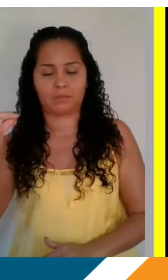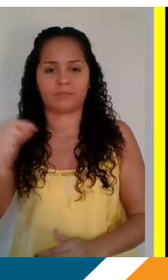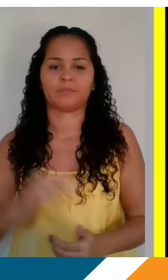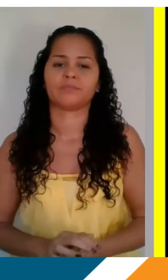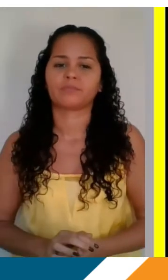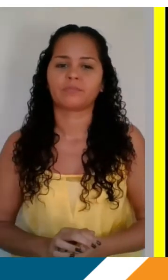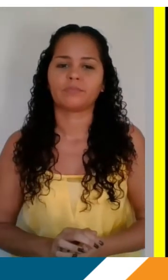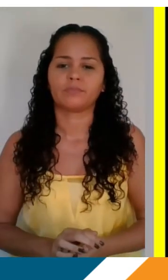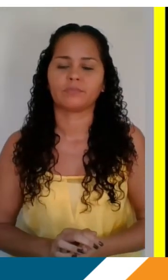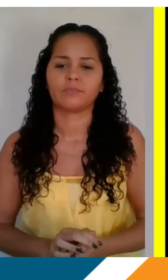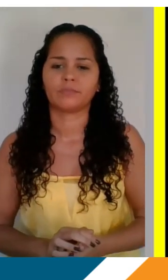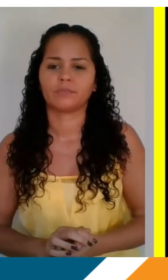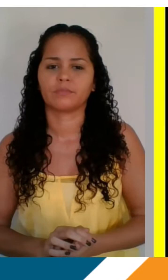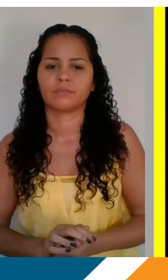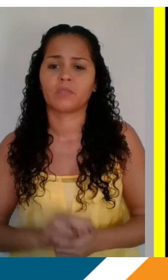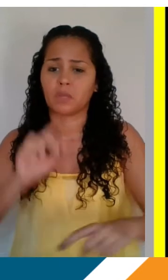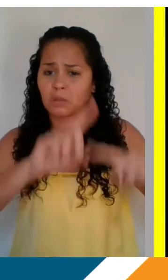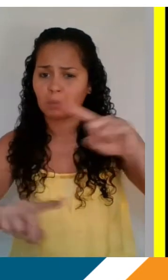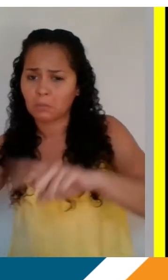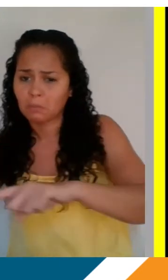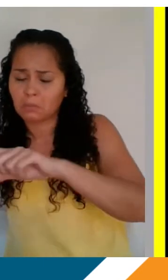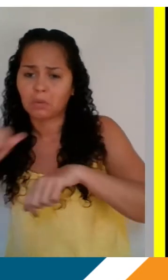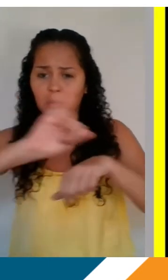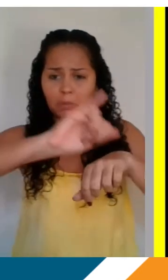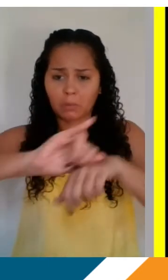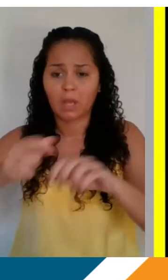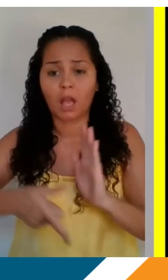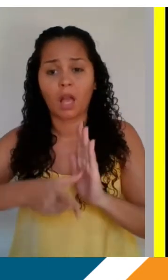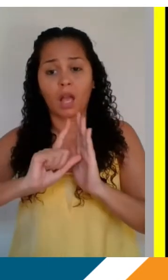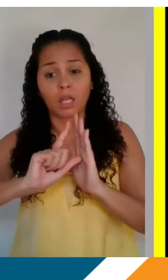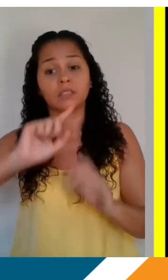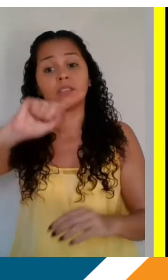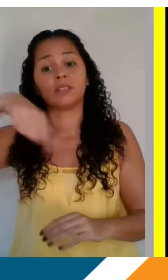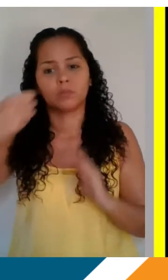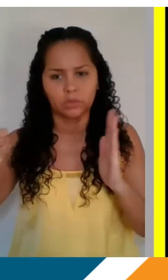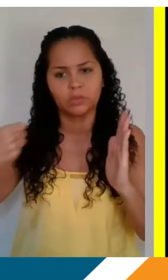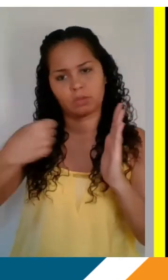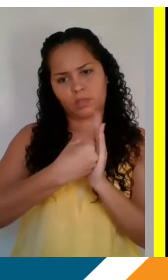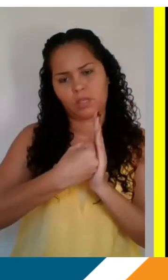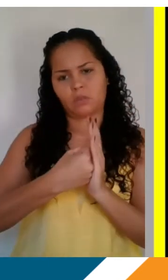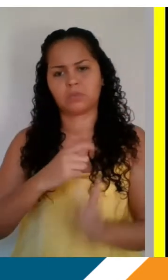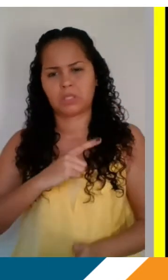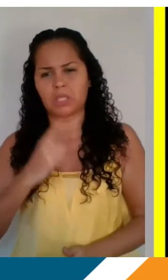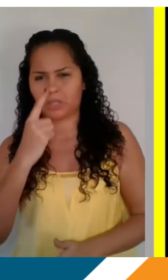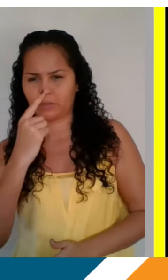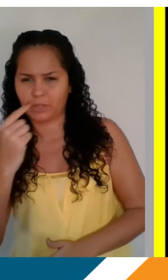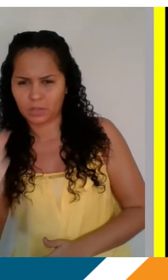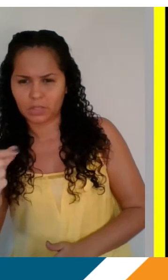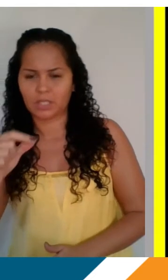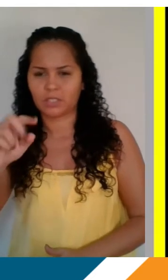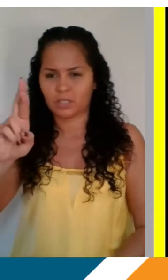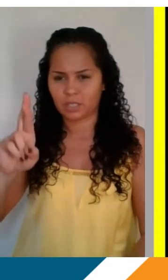restituição. Vai depender aí da velocidade dos corpos antes e depois da colisão. Quando a gente tem, velocidade